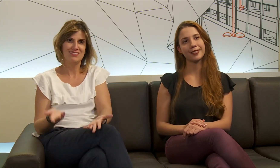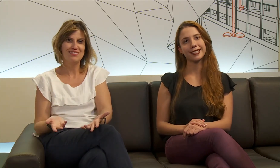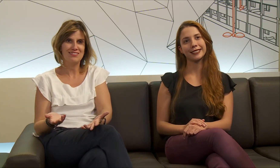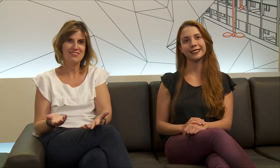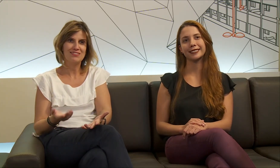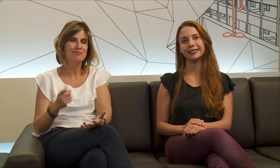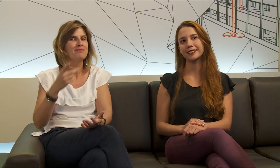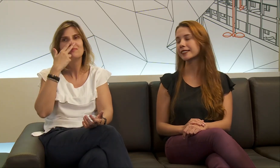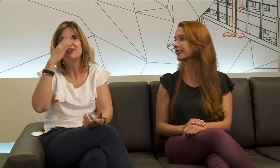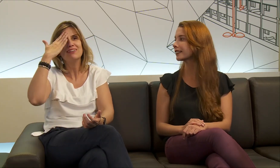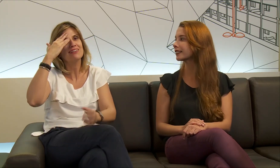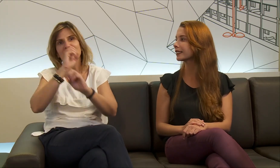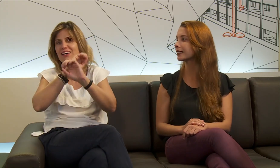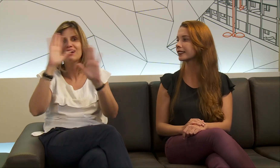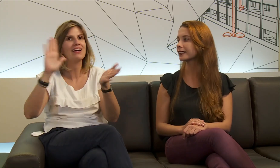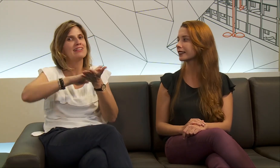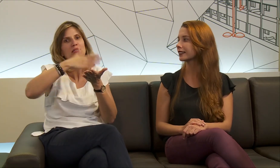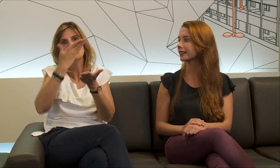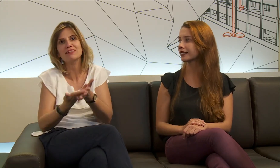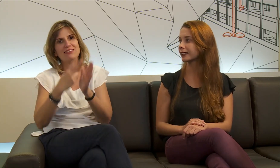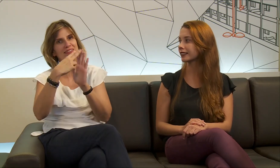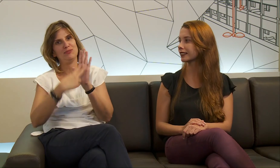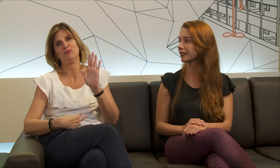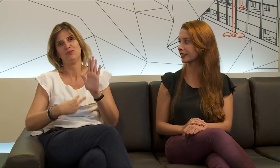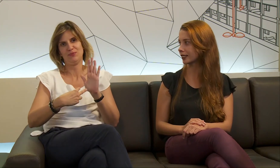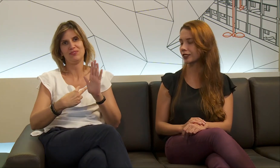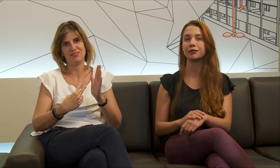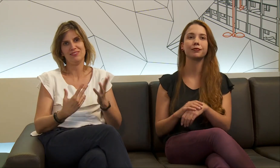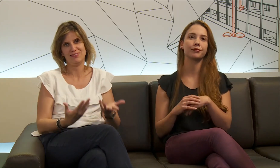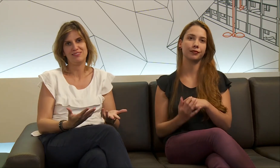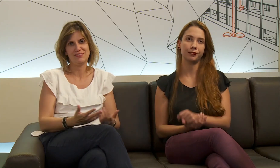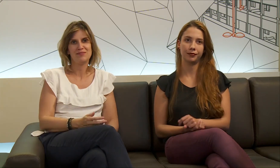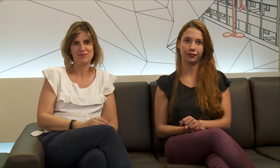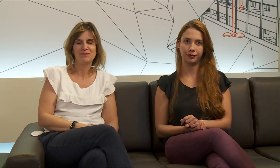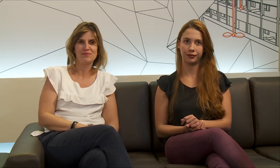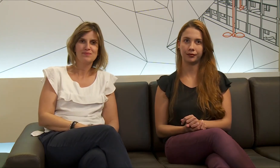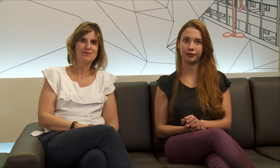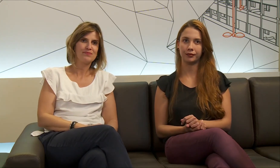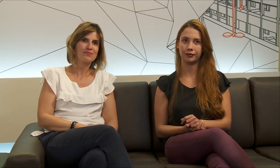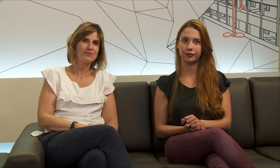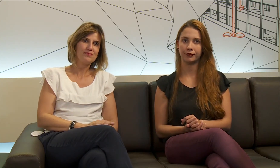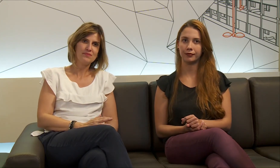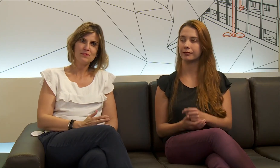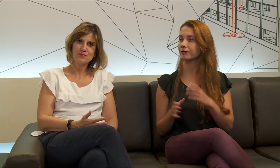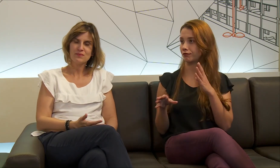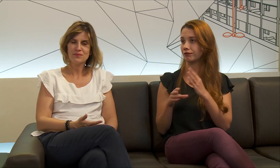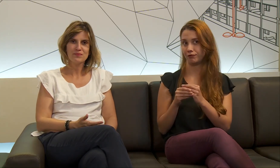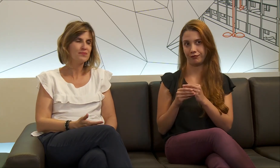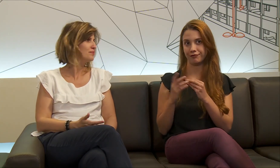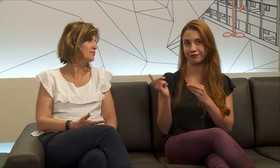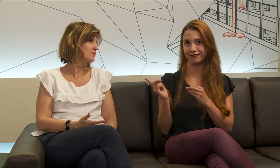exemplo. Mas aí as pessoas não sabem qual é a função, qual é o papel daquele profissional, seja ele o intérprete ou o professor de